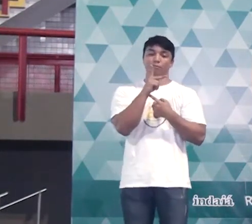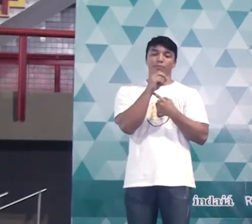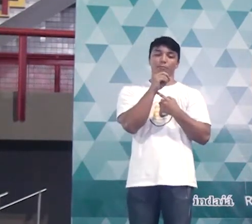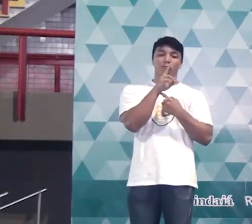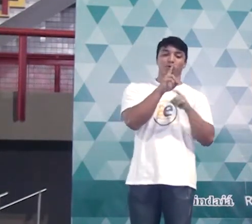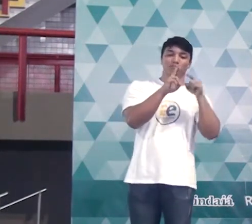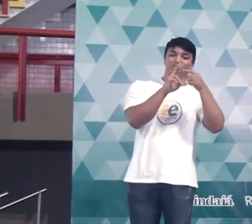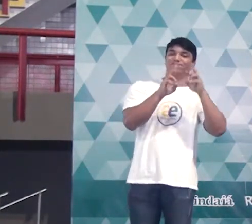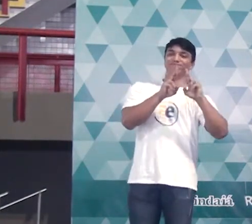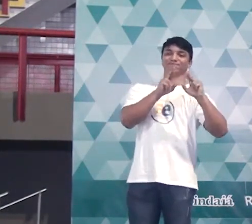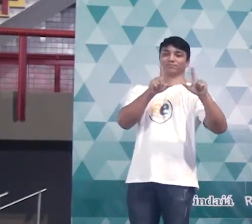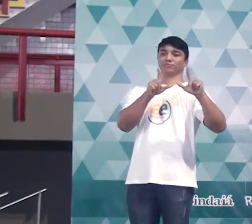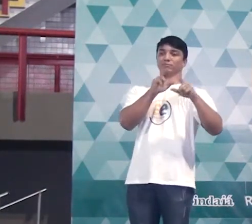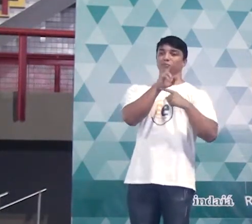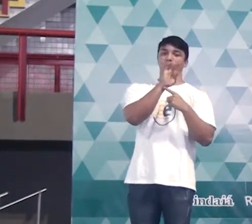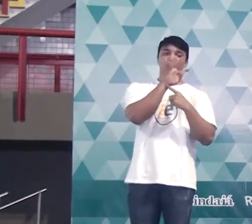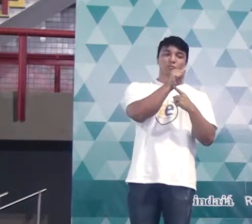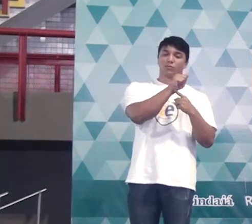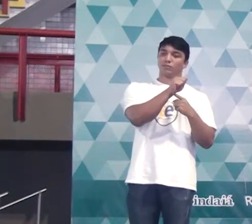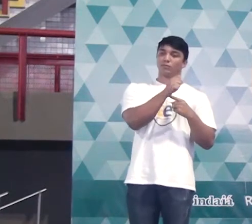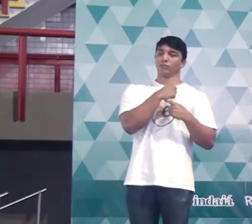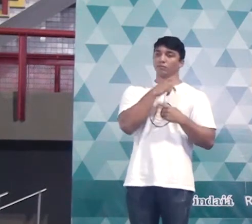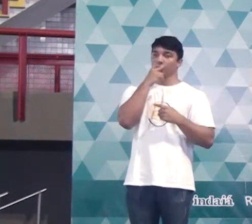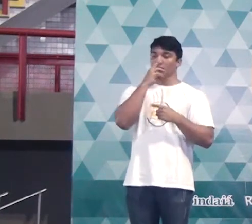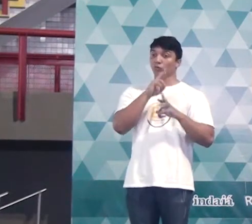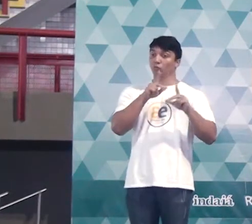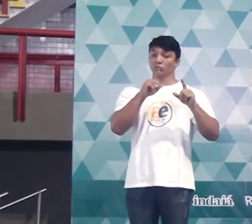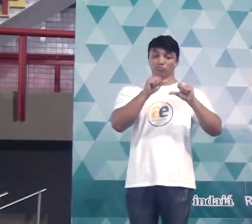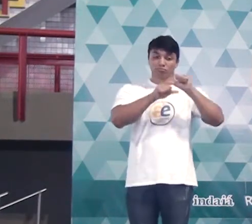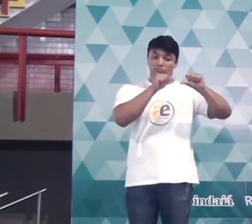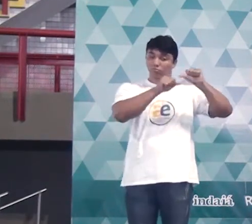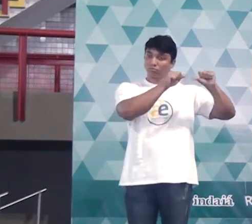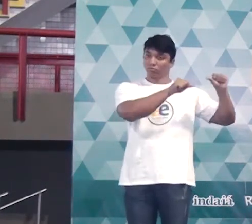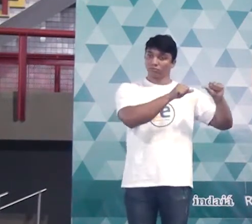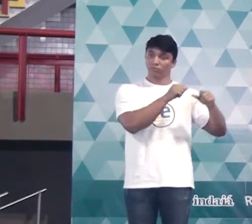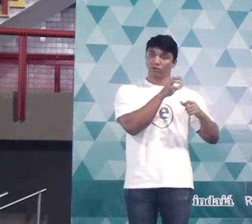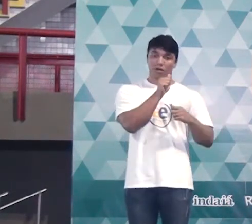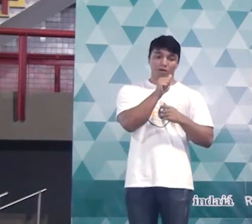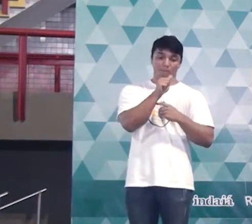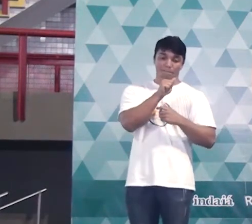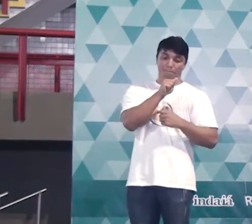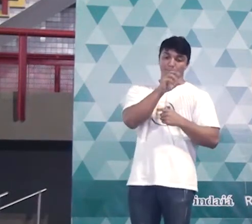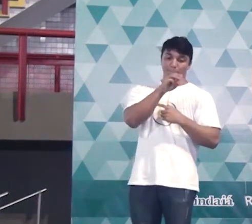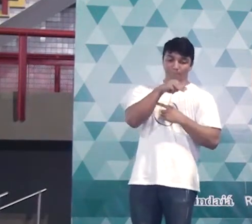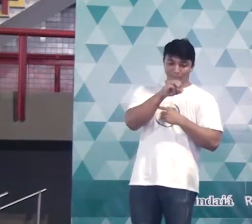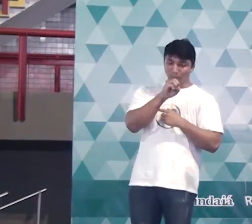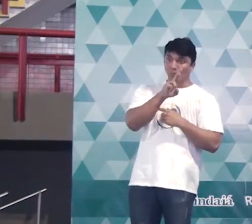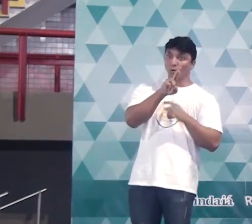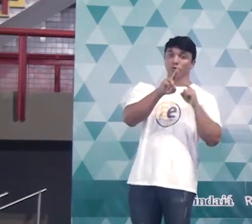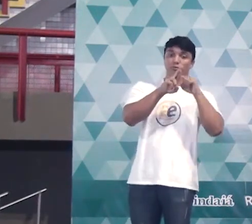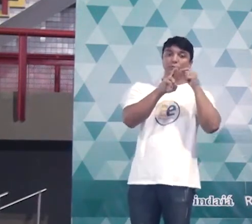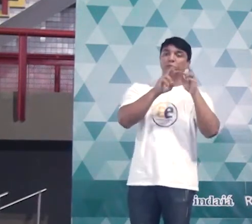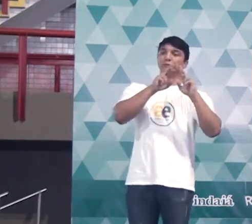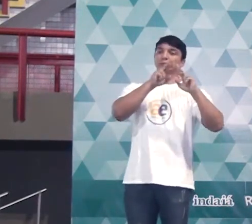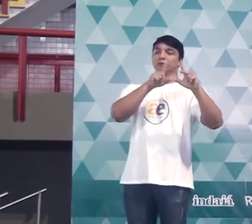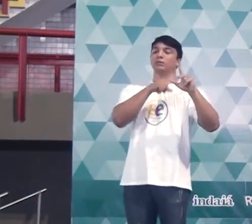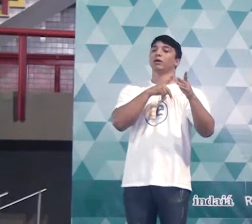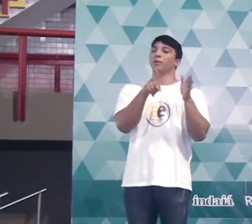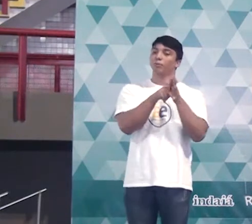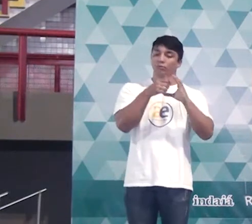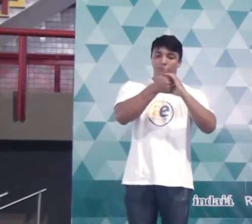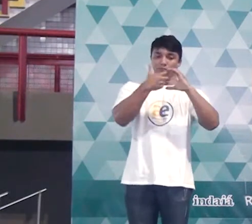porta, porteira, portão, porcaria, amor. Então são